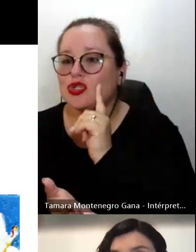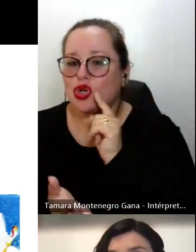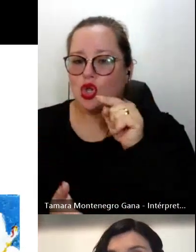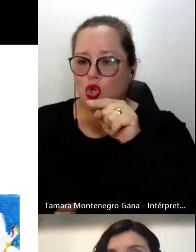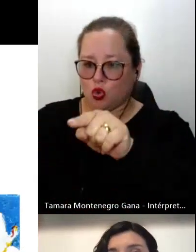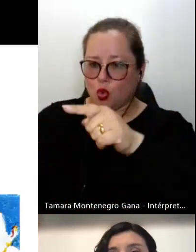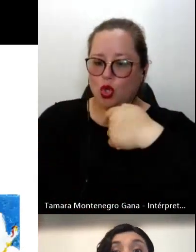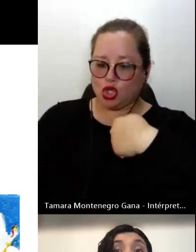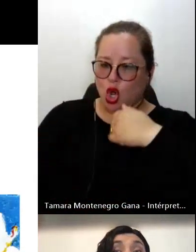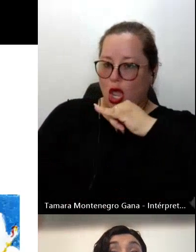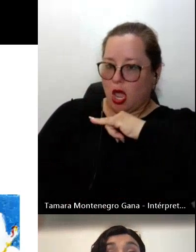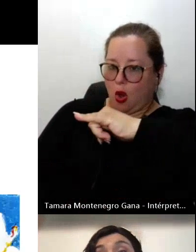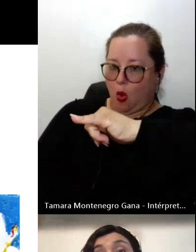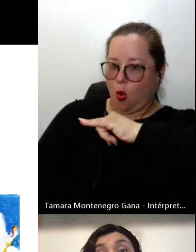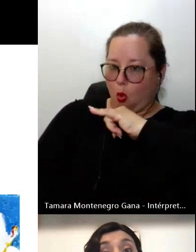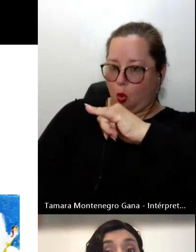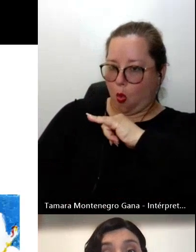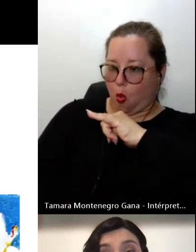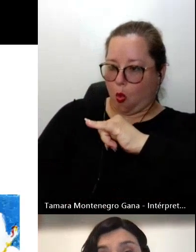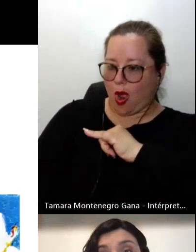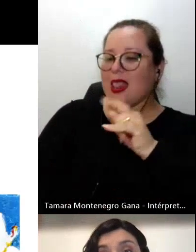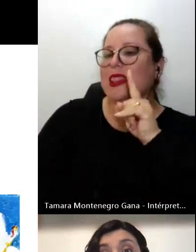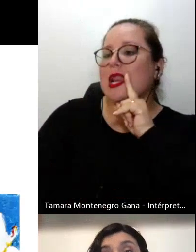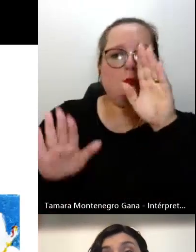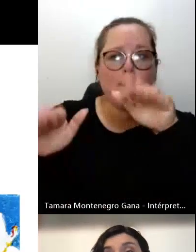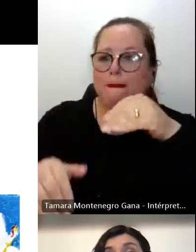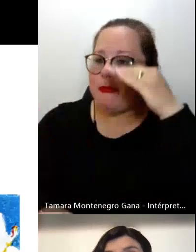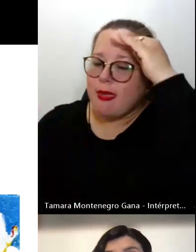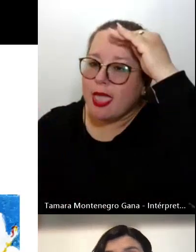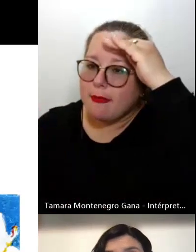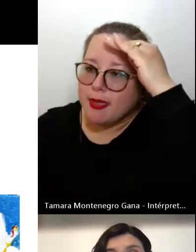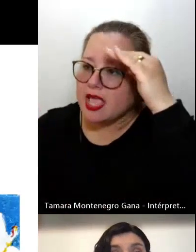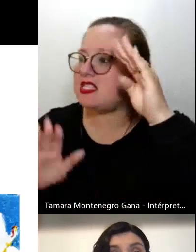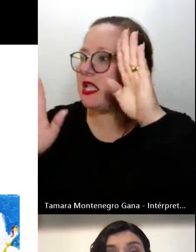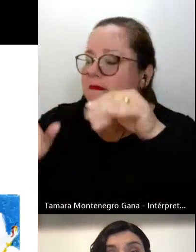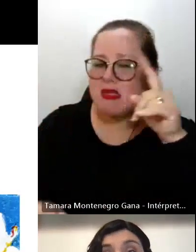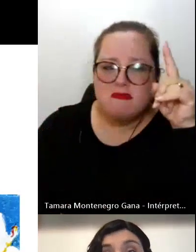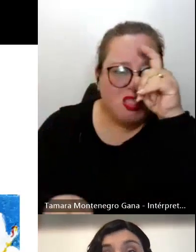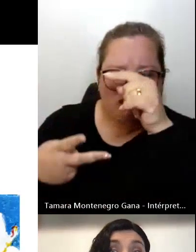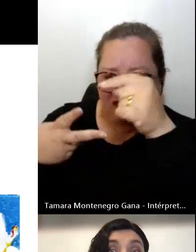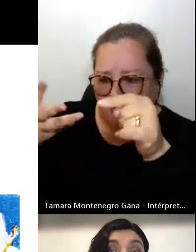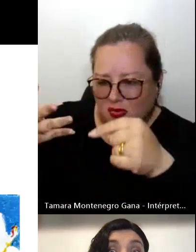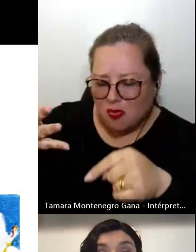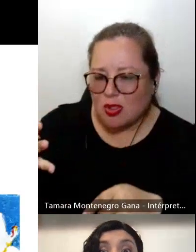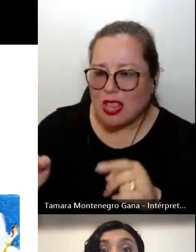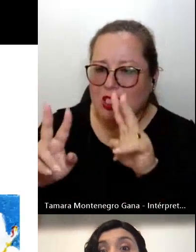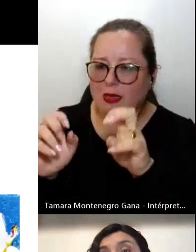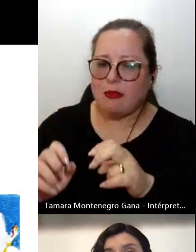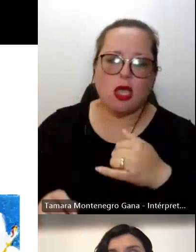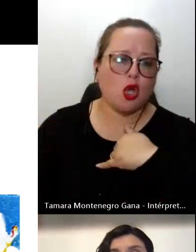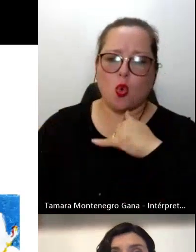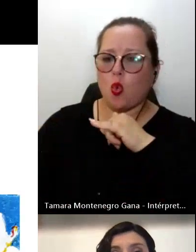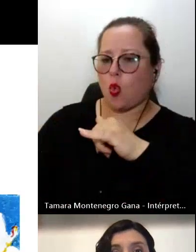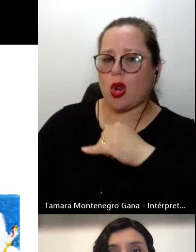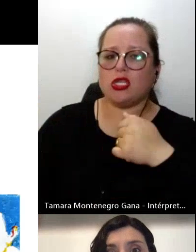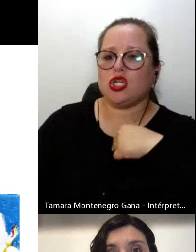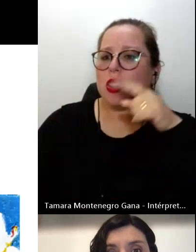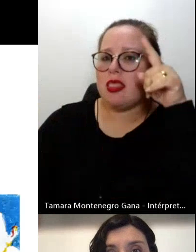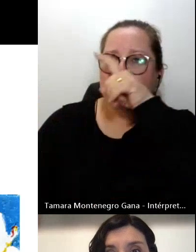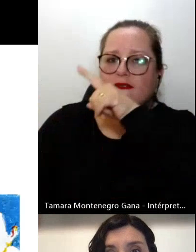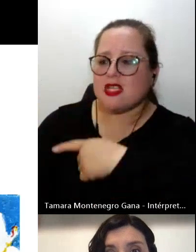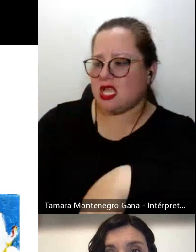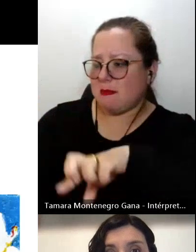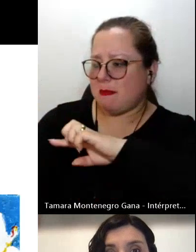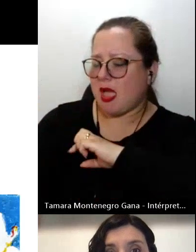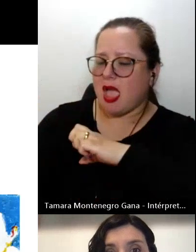que yo, vivimos las mismas experiencias, las mismas dificultades. Por ejemplo, al igual que tú, me cuesta aprender el español